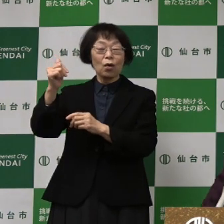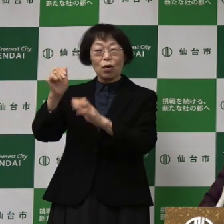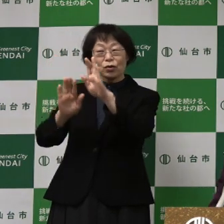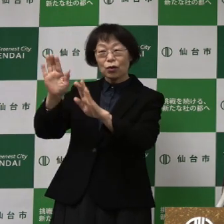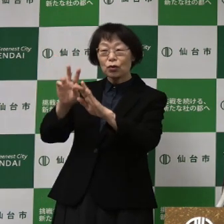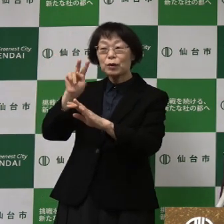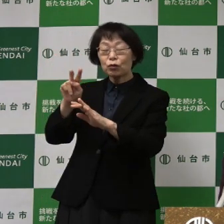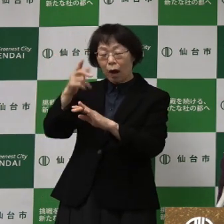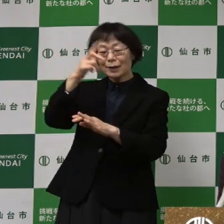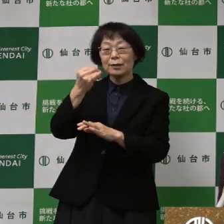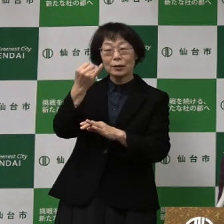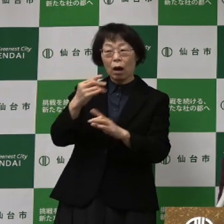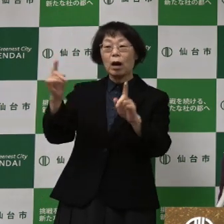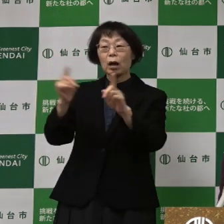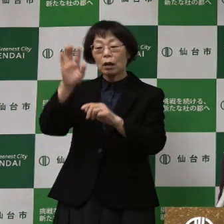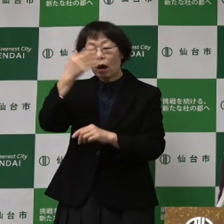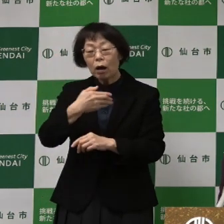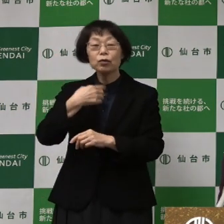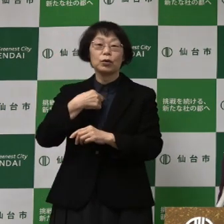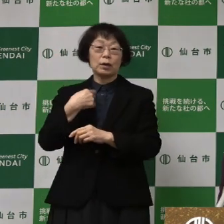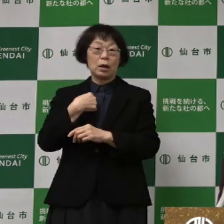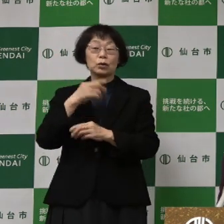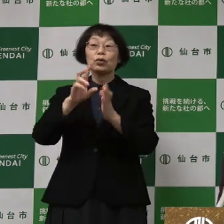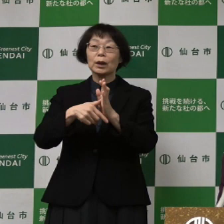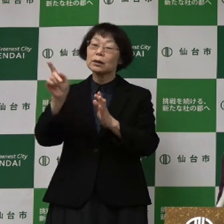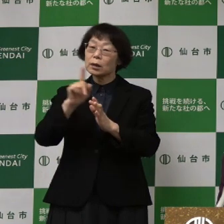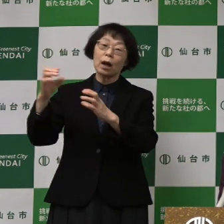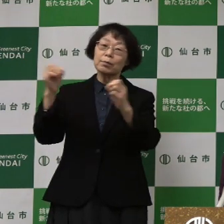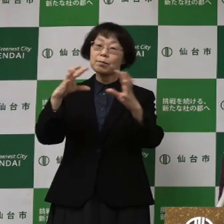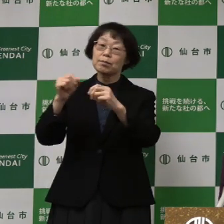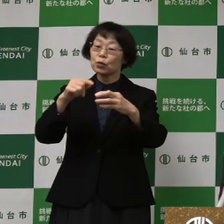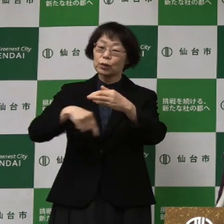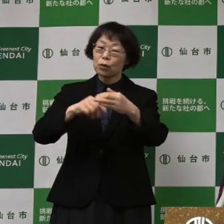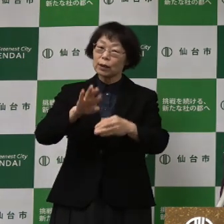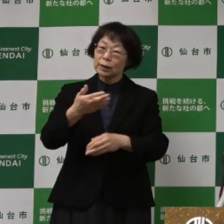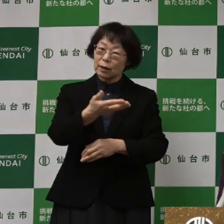その時何かお伝えしたことですとかやり取りっていうのはされたんでしょうか。